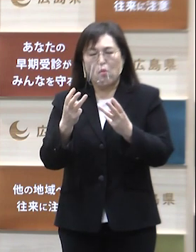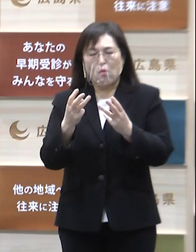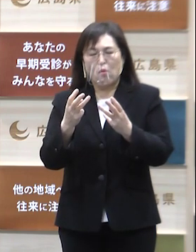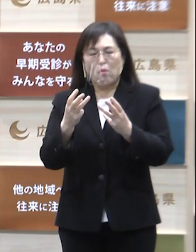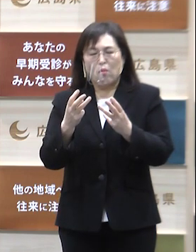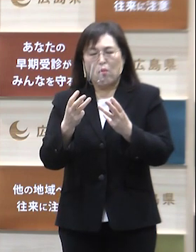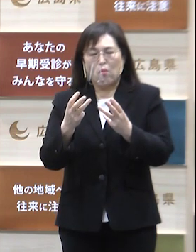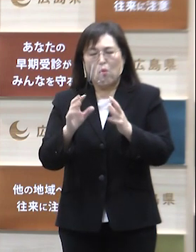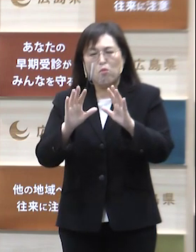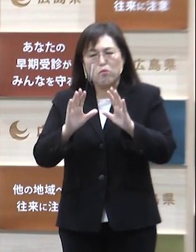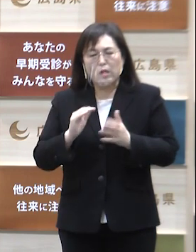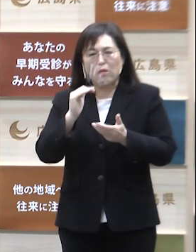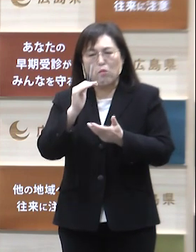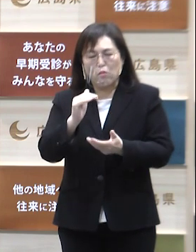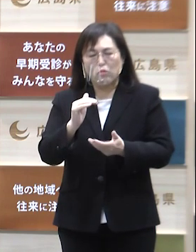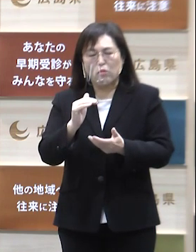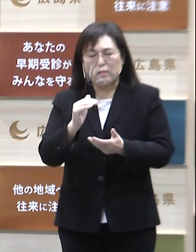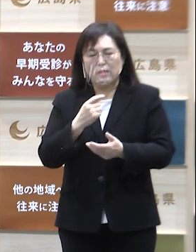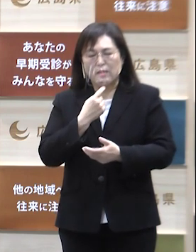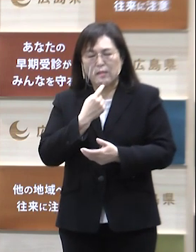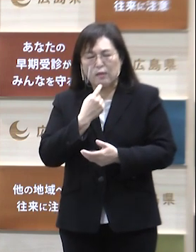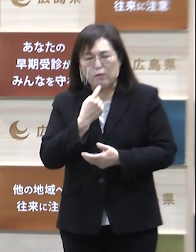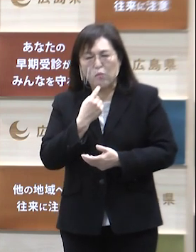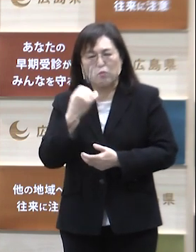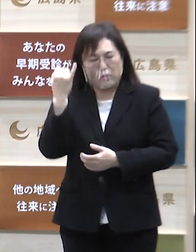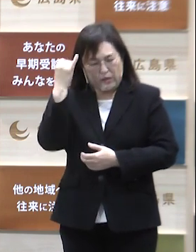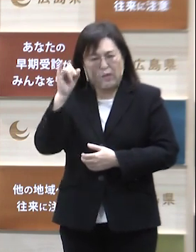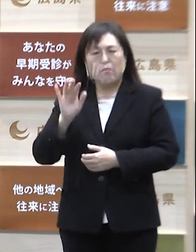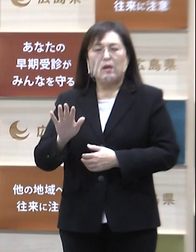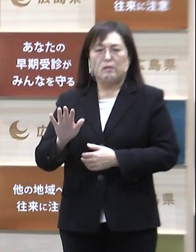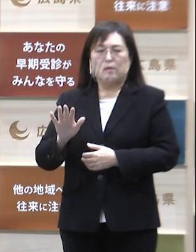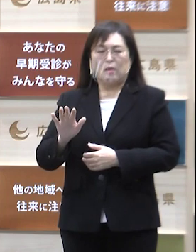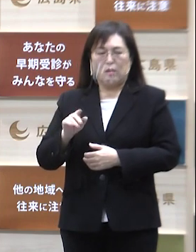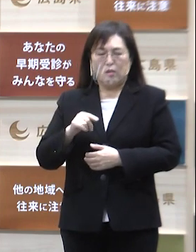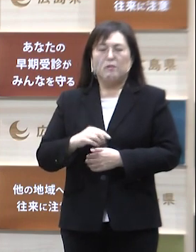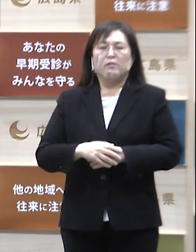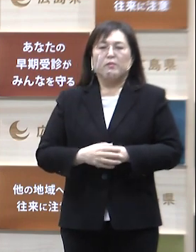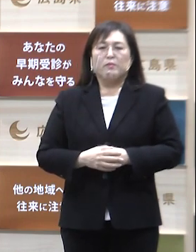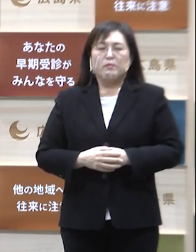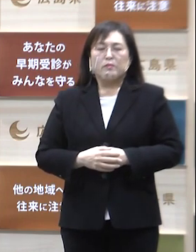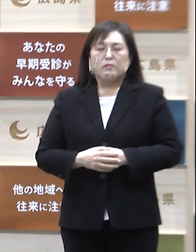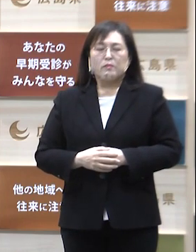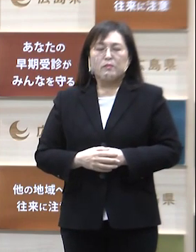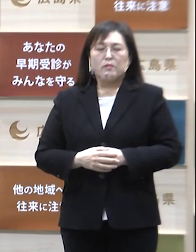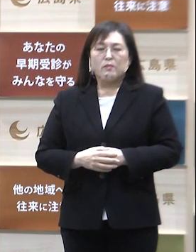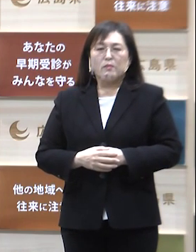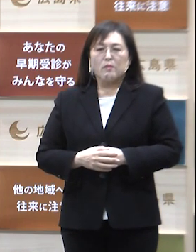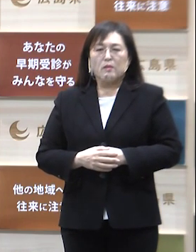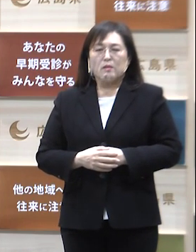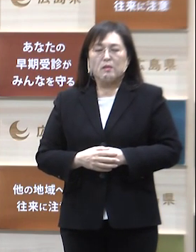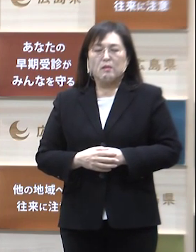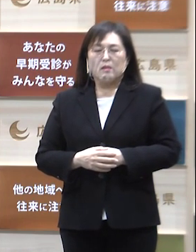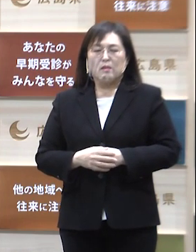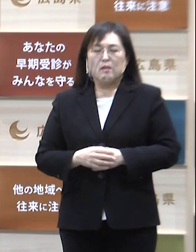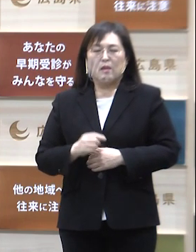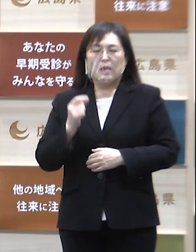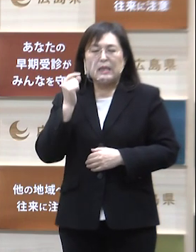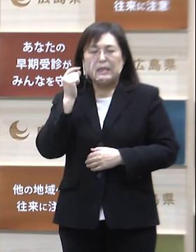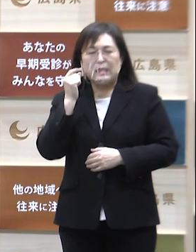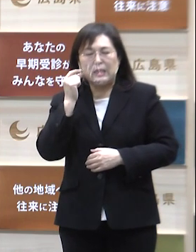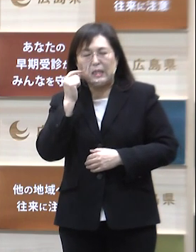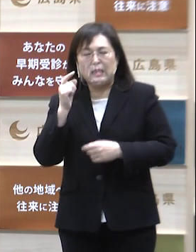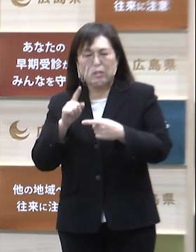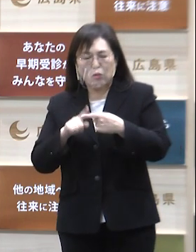るということだと思います。ただ現実としてですね、実際のその偽陽性というのはかなり少